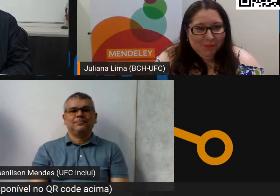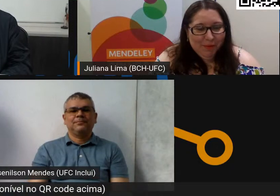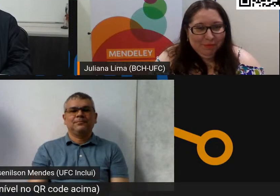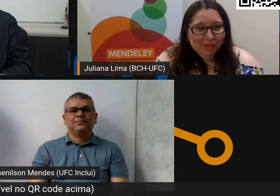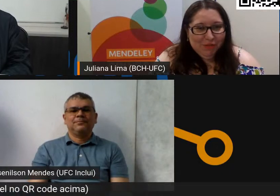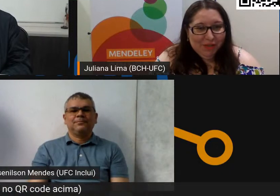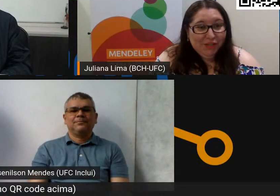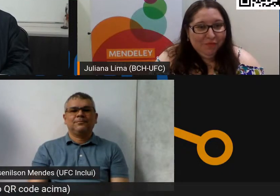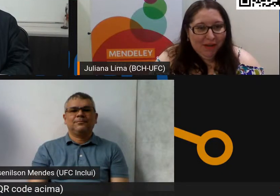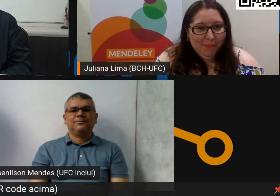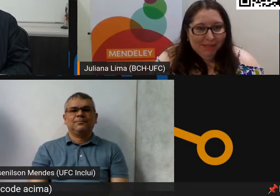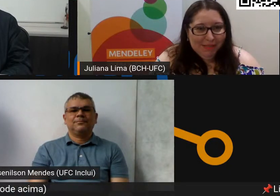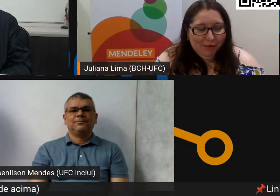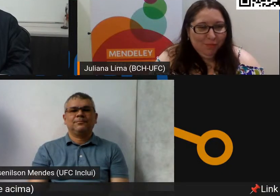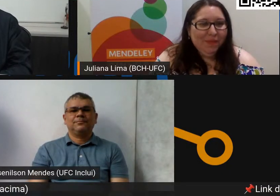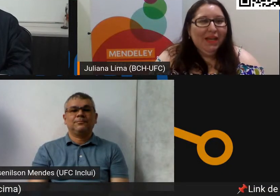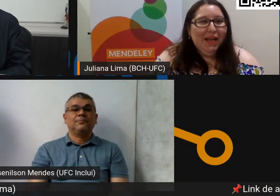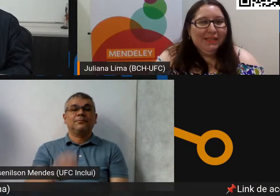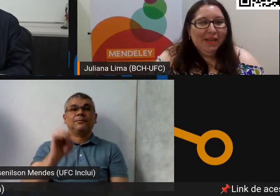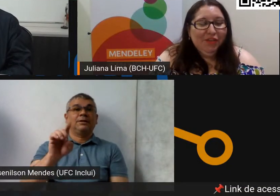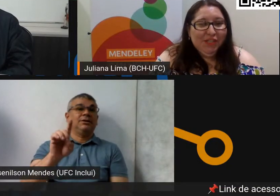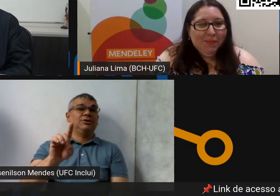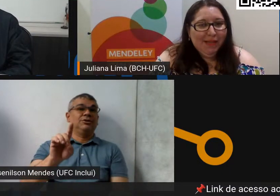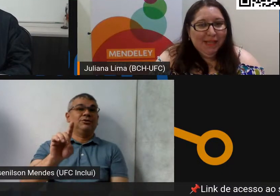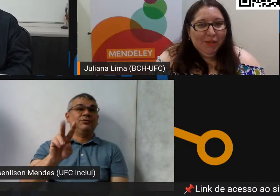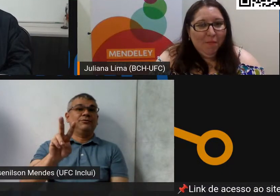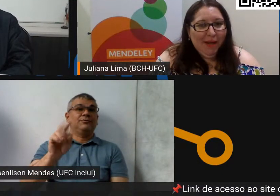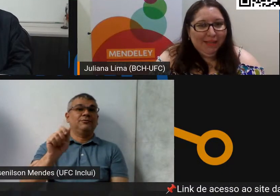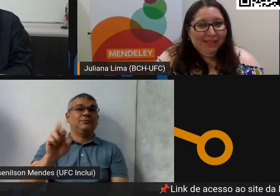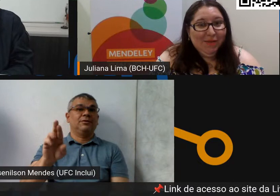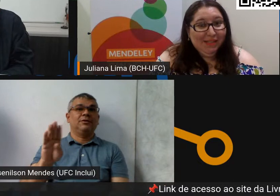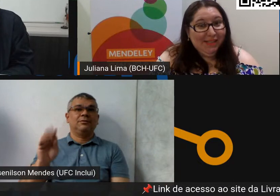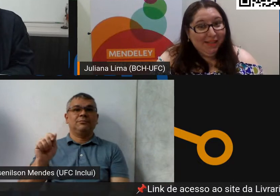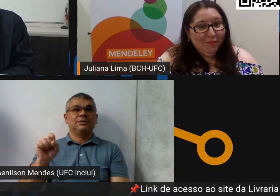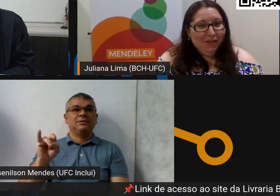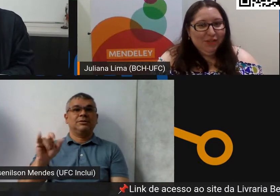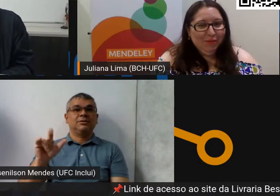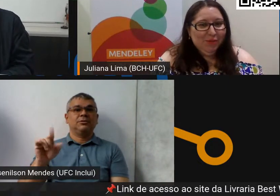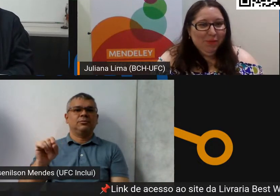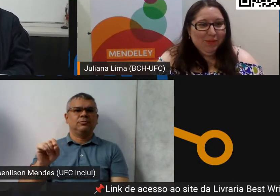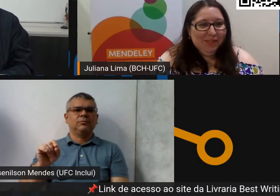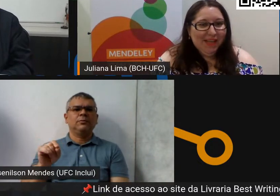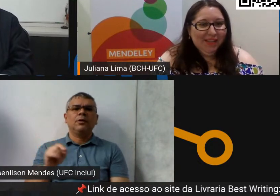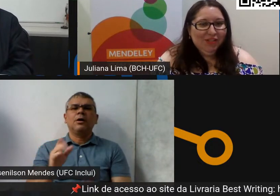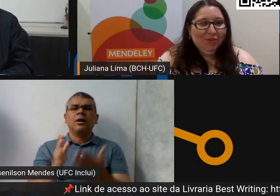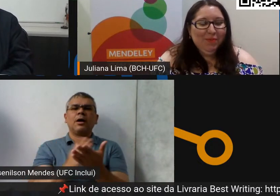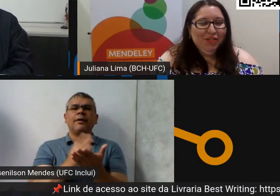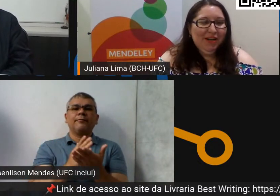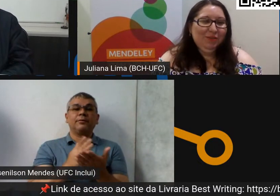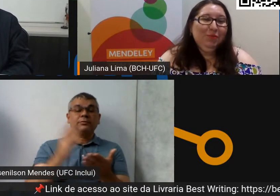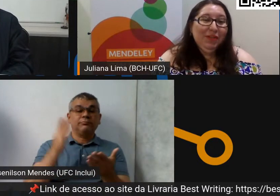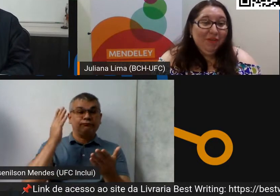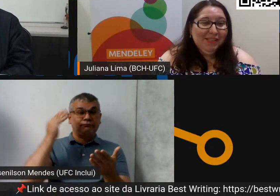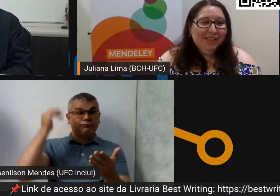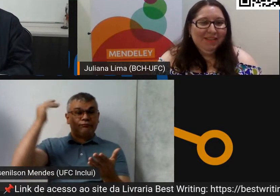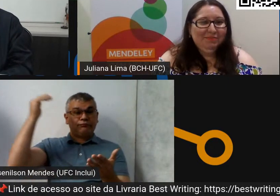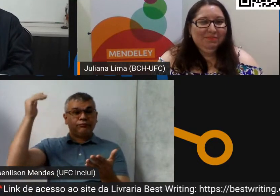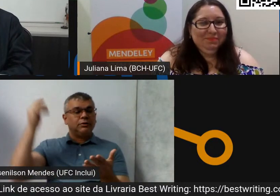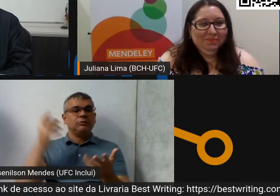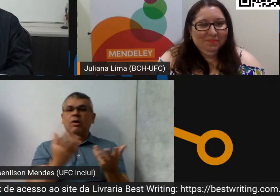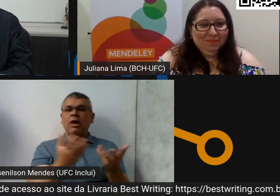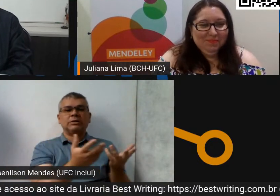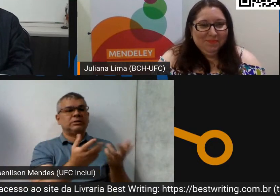Professor, a próxima pergunta é de Edivar Basílio. As revistas mais renomadas não aceitam artigos de pessoas que ainda estão no mestrado. O que